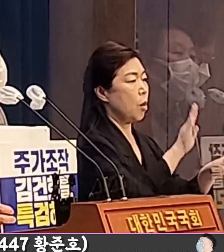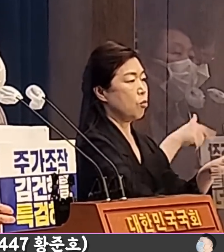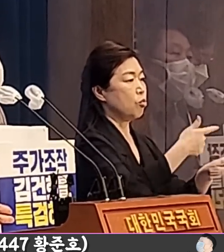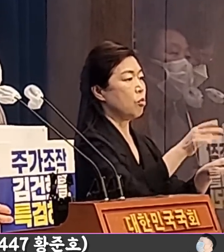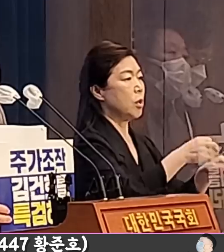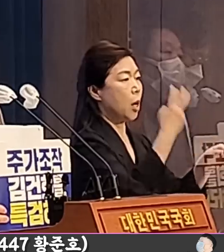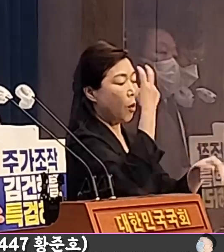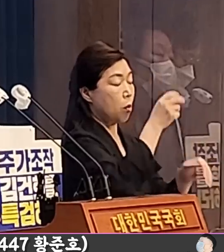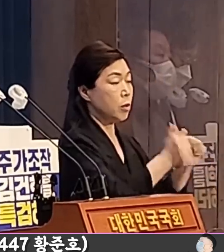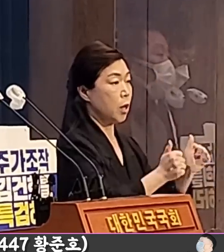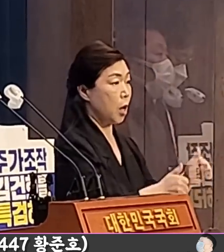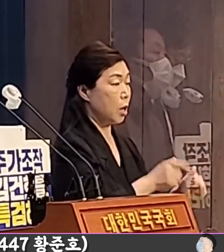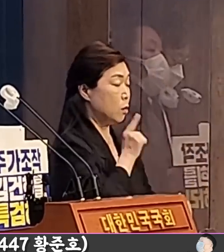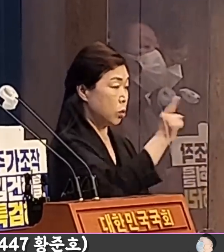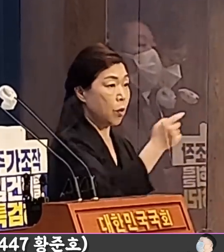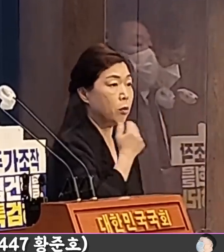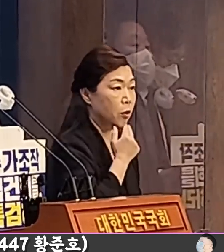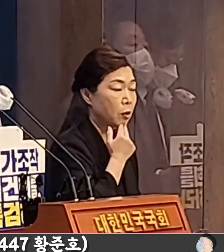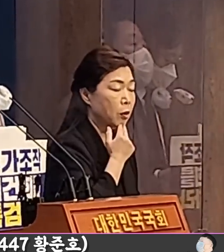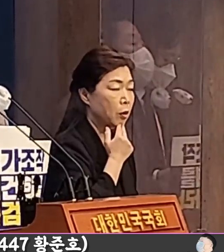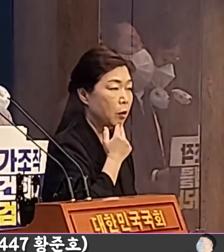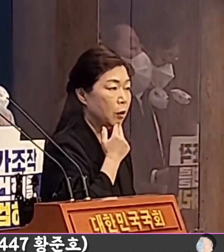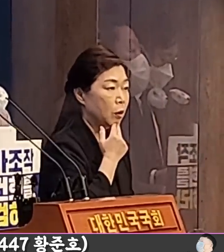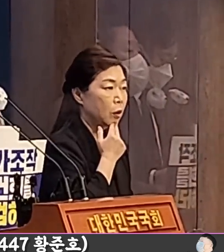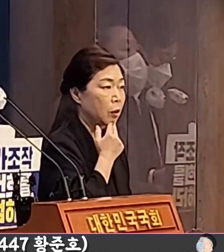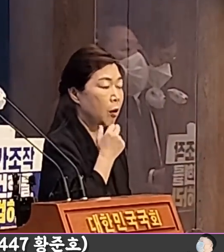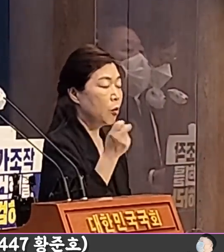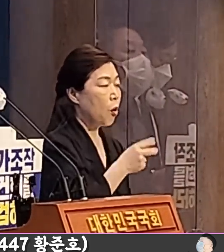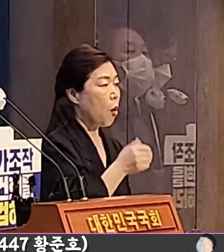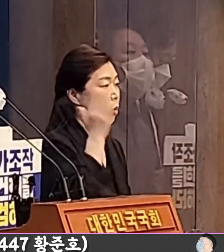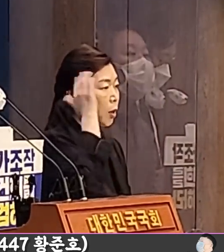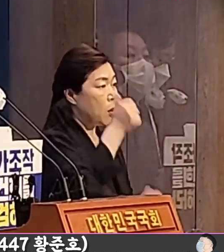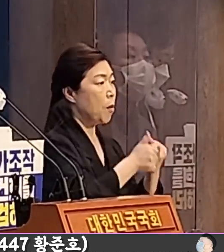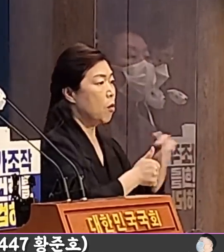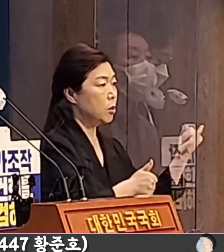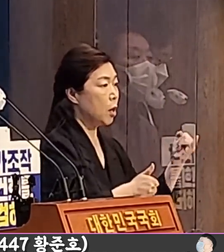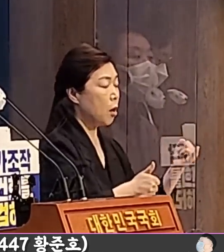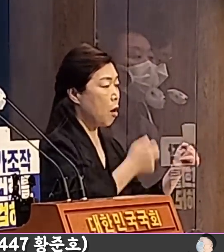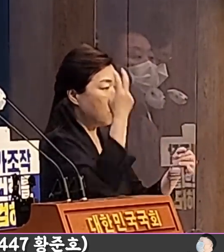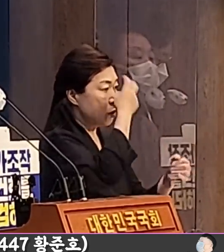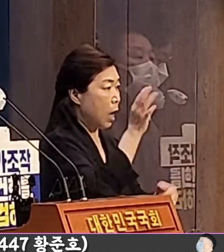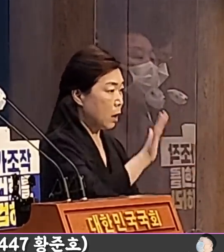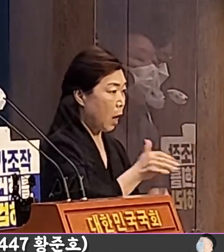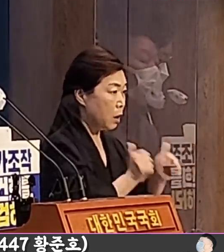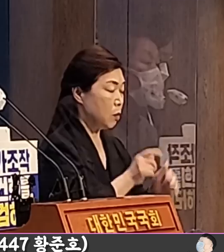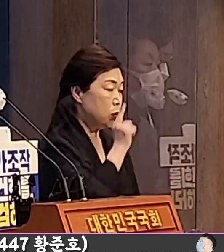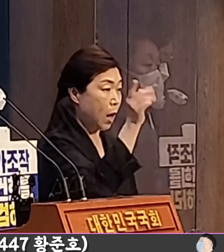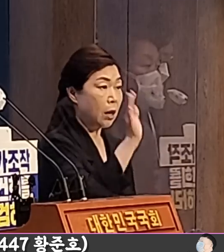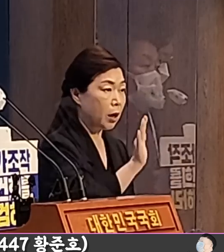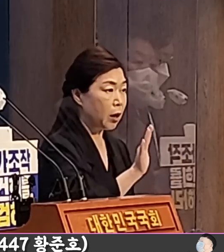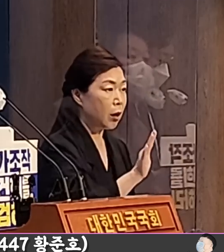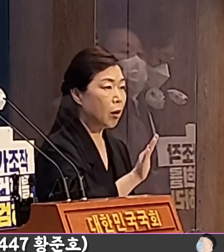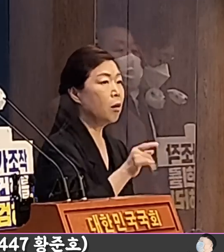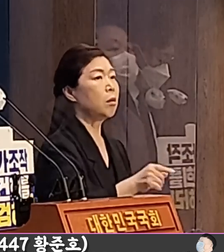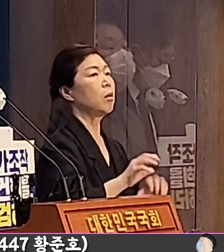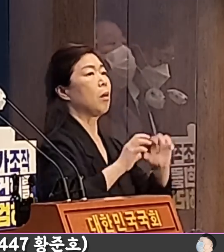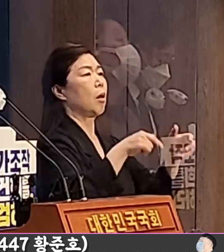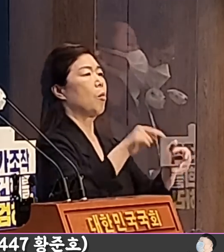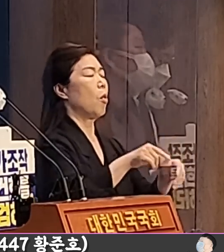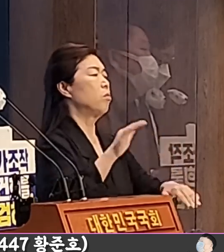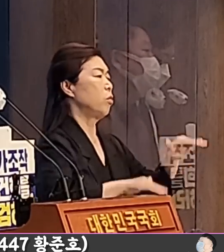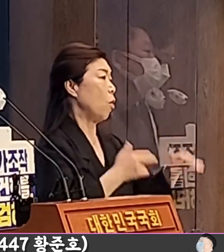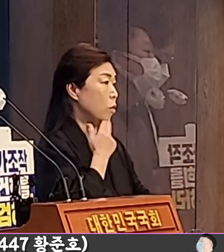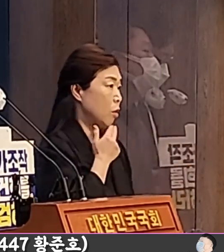검찰이요. 대통령의 배우자라고, 부장검사라고 수사도 안 하고 기소도 안 하는 세상. 이거 너무나 불리하지